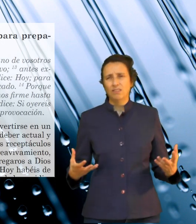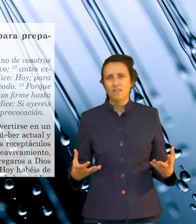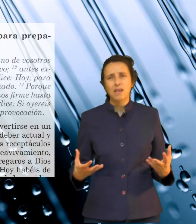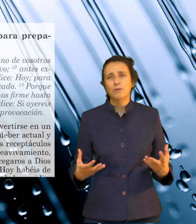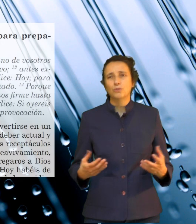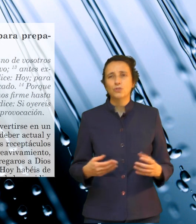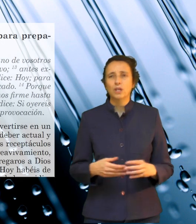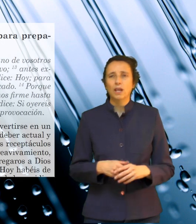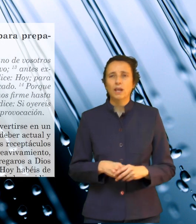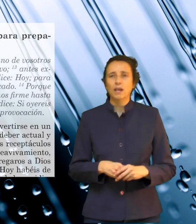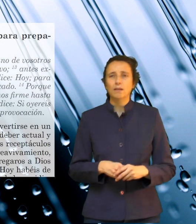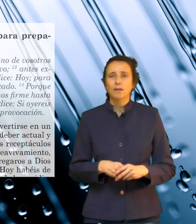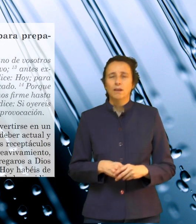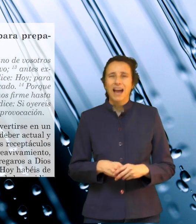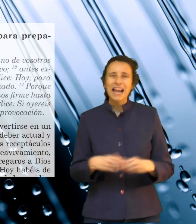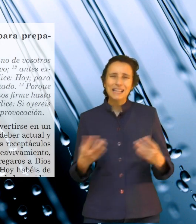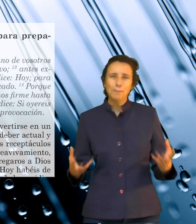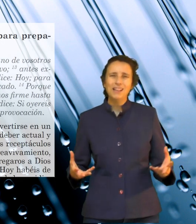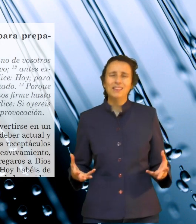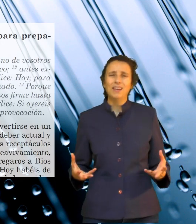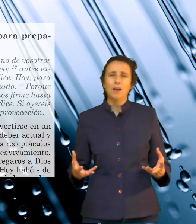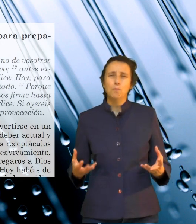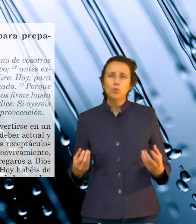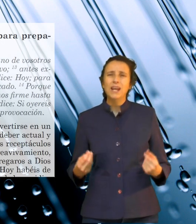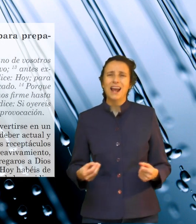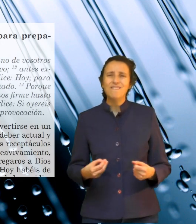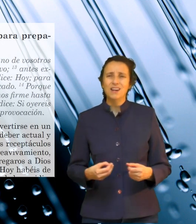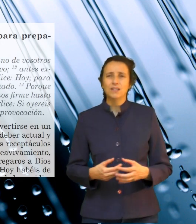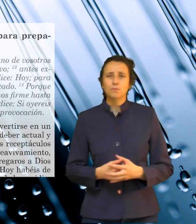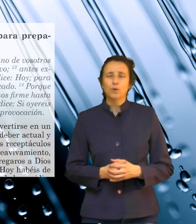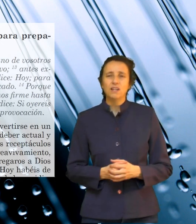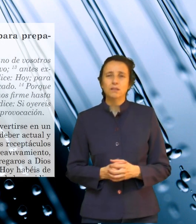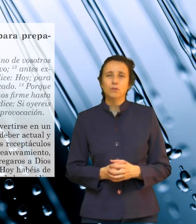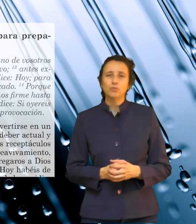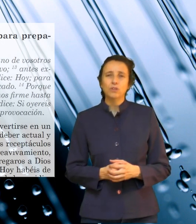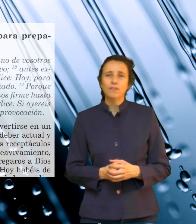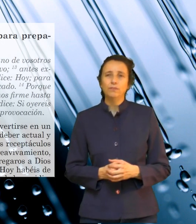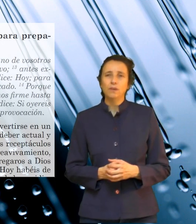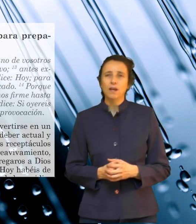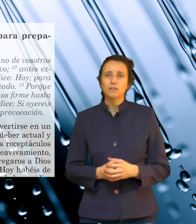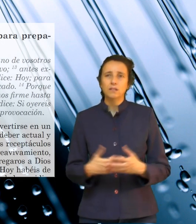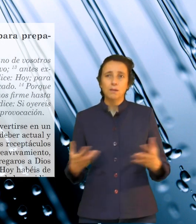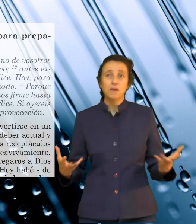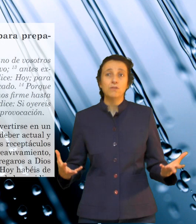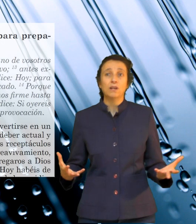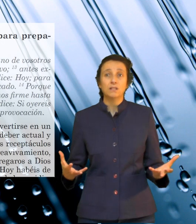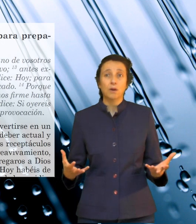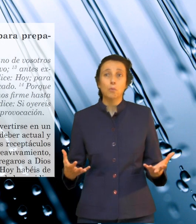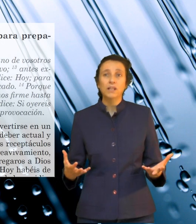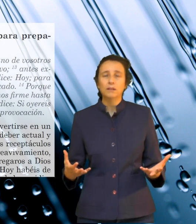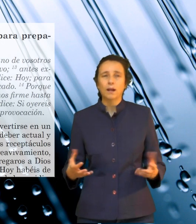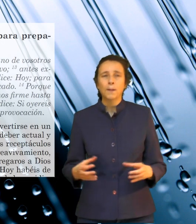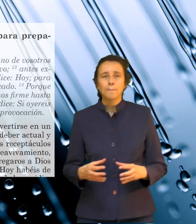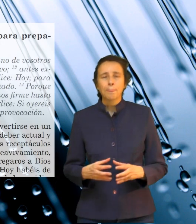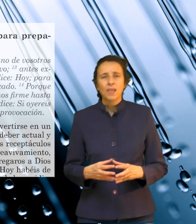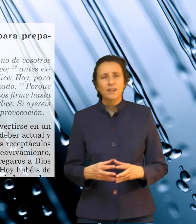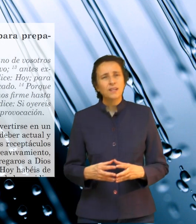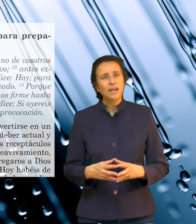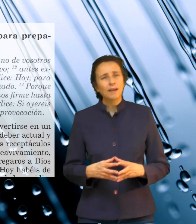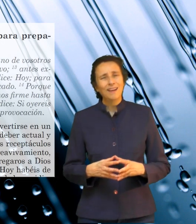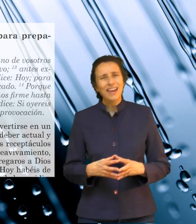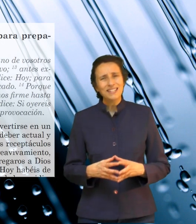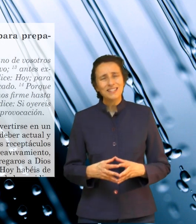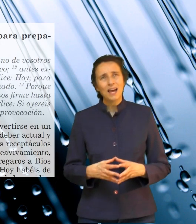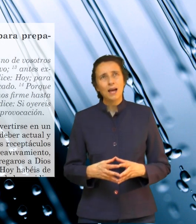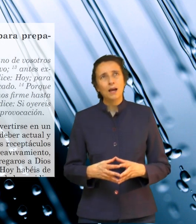realmente perecederos, que altamente vulnerables por las circunstancias y el medio en que se encuentran.